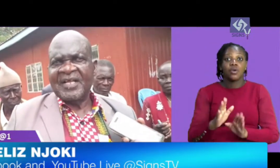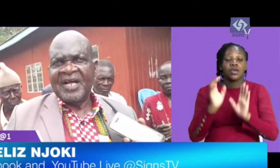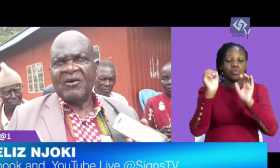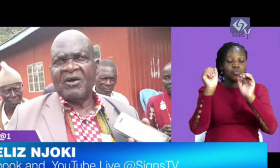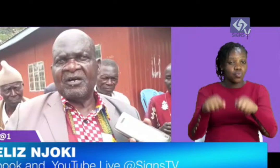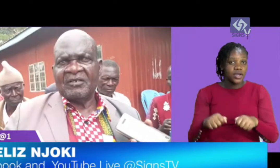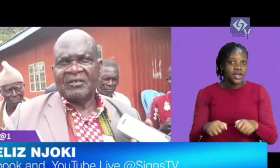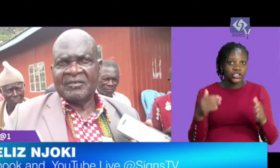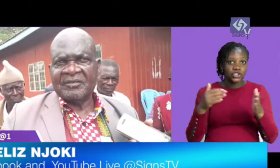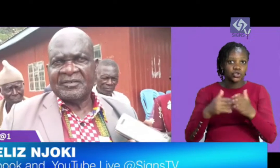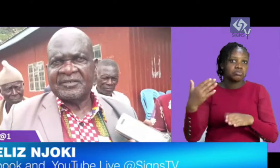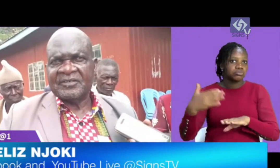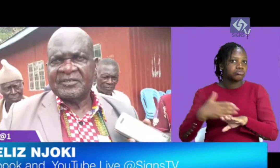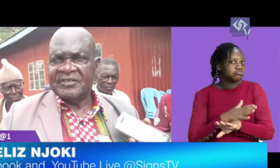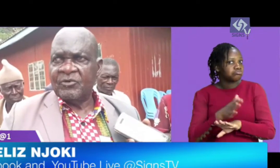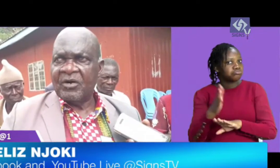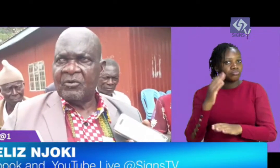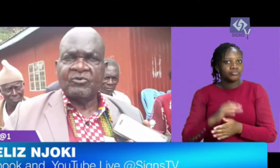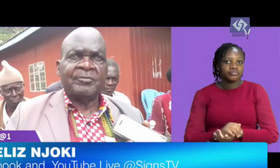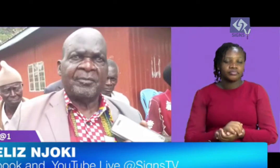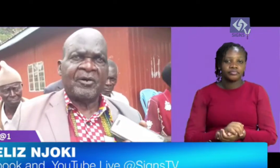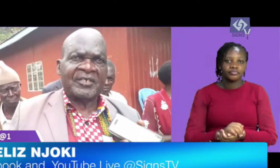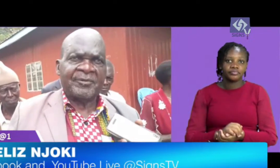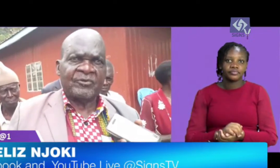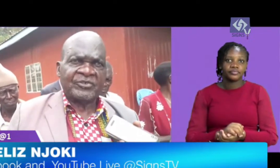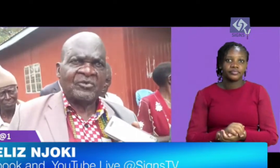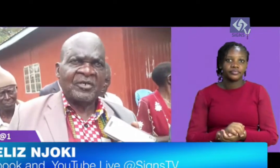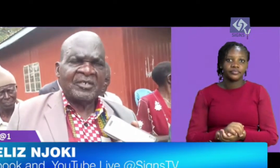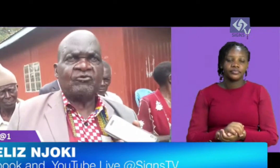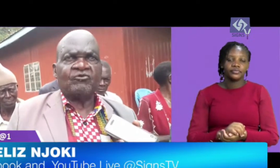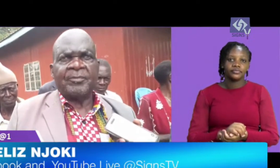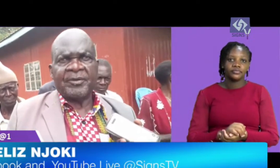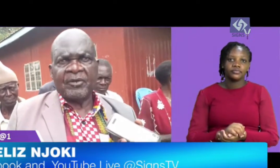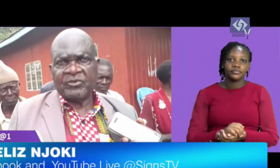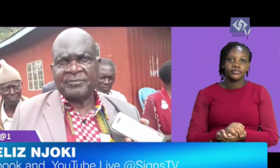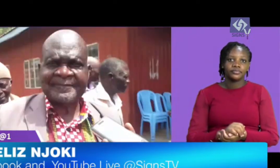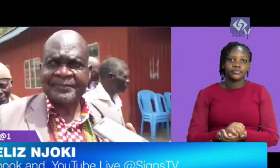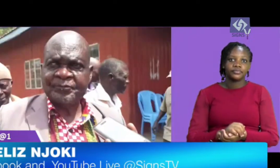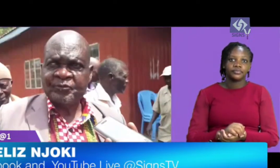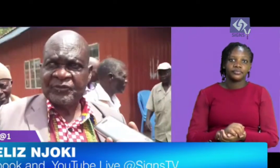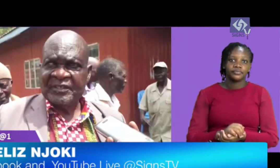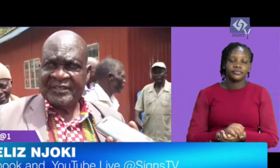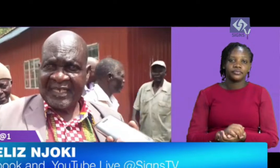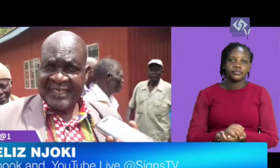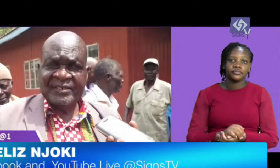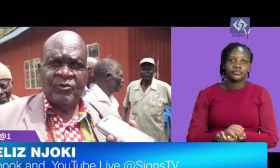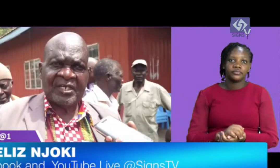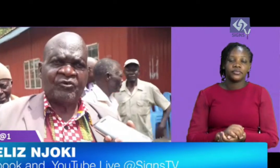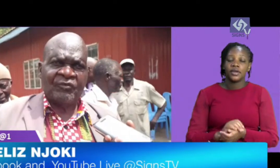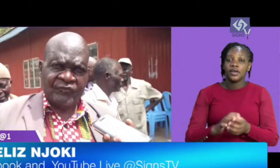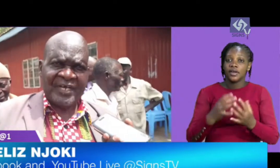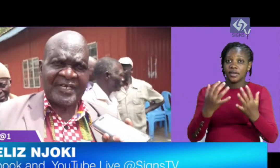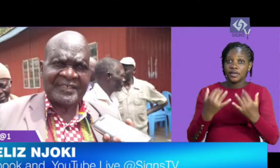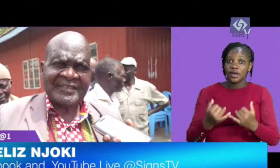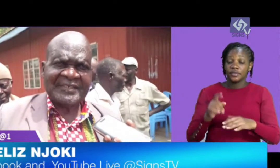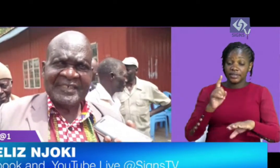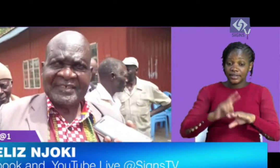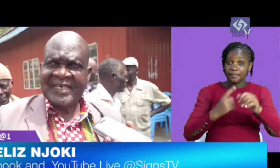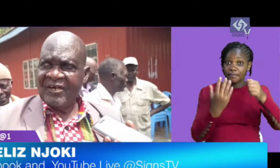simamisha hawa wakulima ambao wanatembea usiku na kununua pamba ya ukulima. Sasa hii ni wakati wa